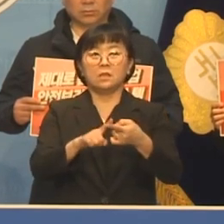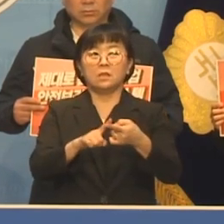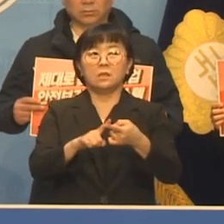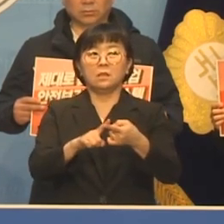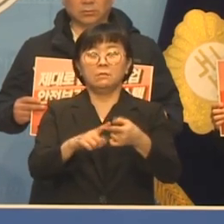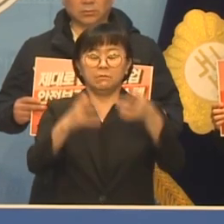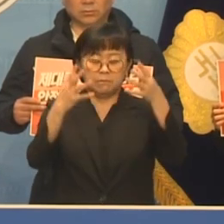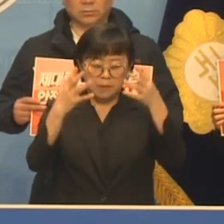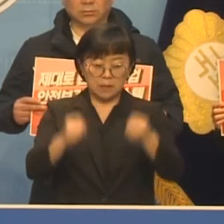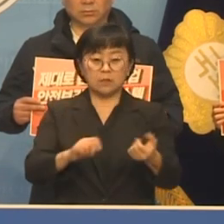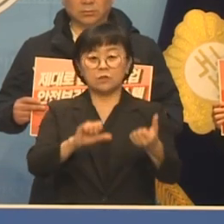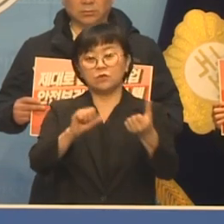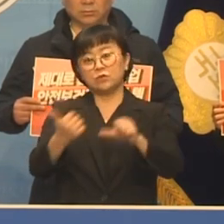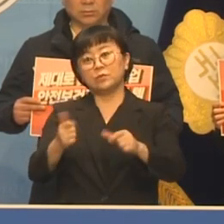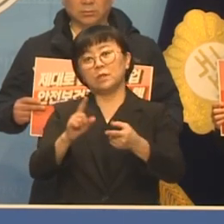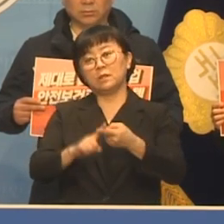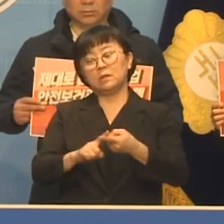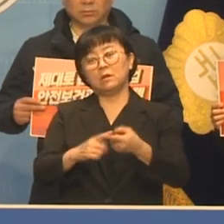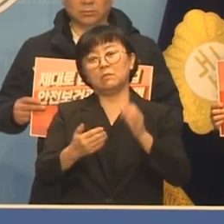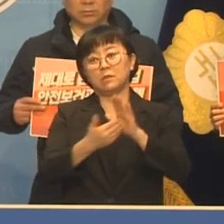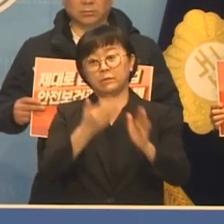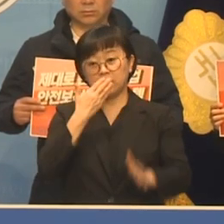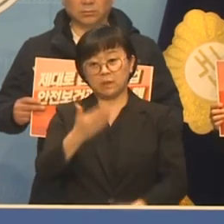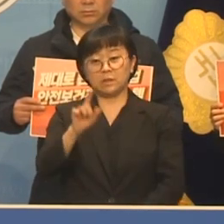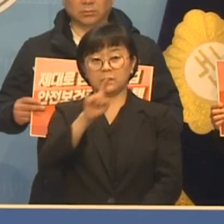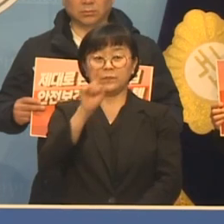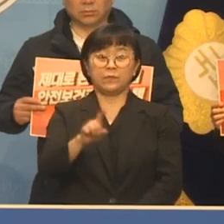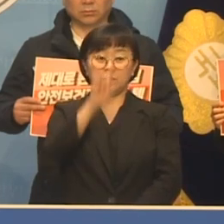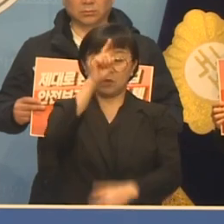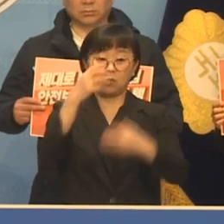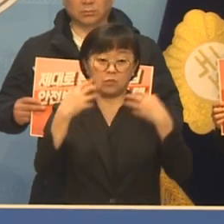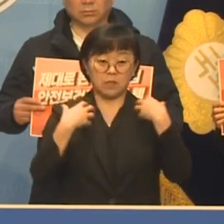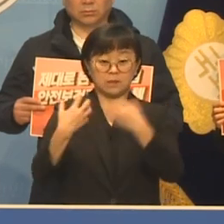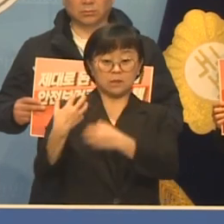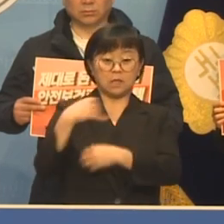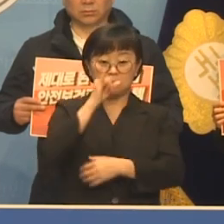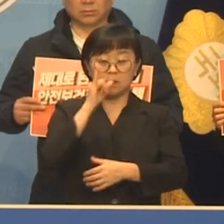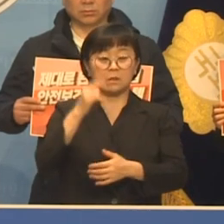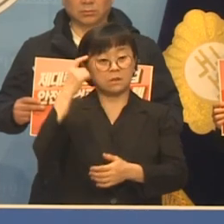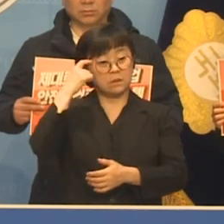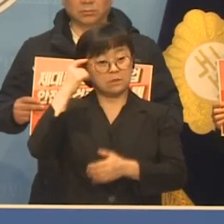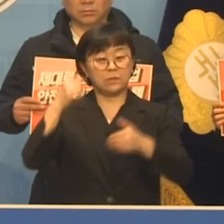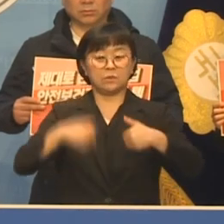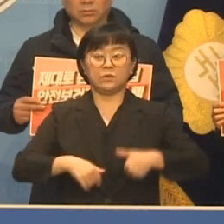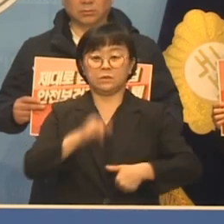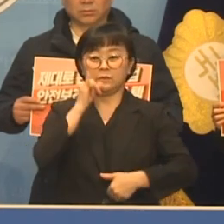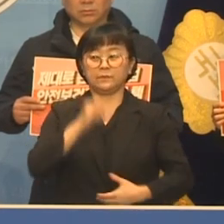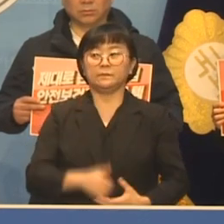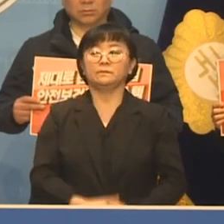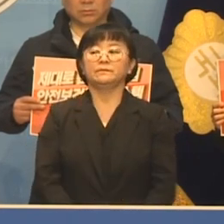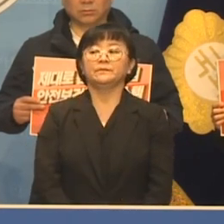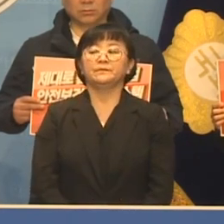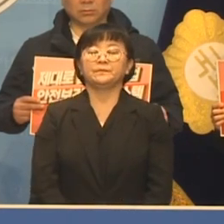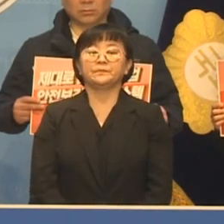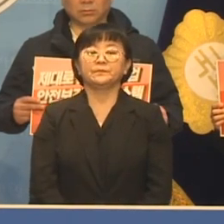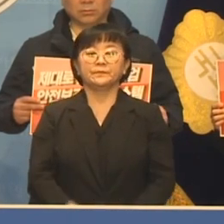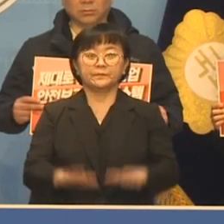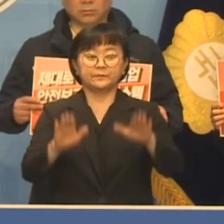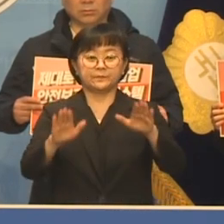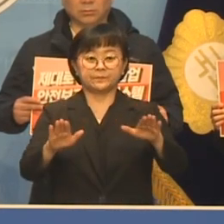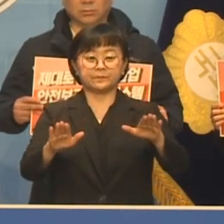수많은 죽음을 어떻게 하겠습니까? 정부가 책임 있는 의지가 필요하다고 보고 있습니다.